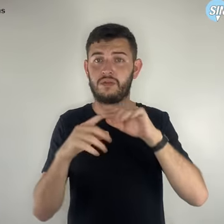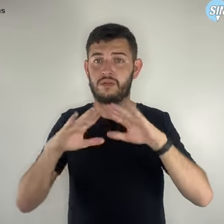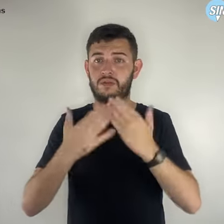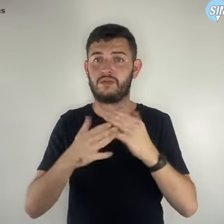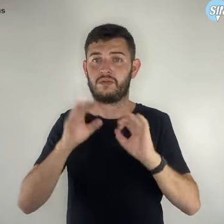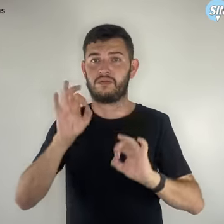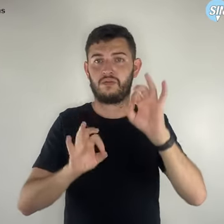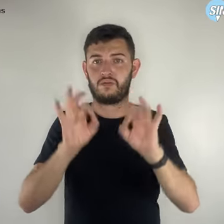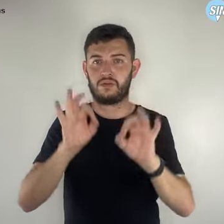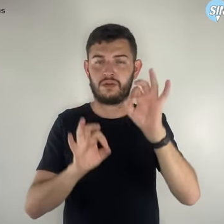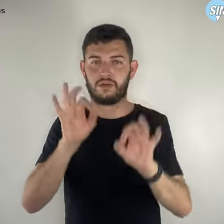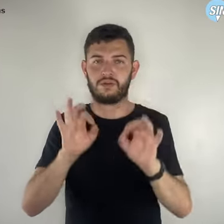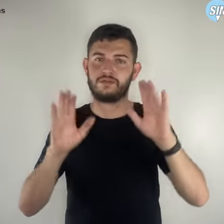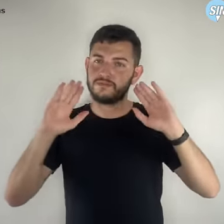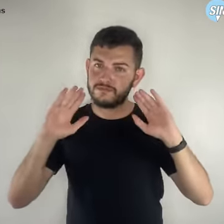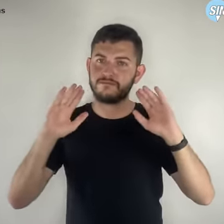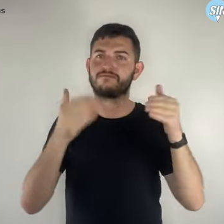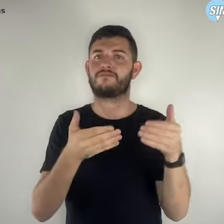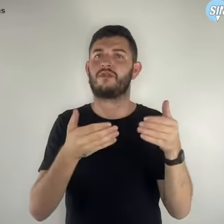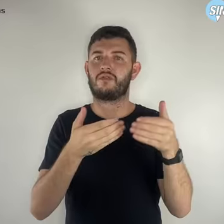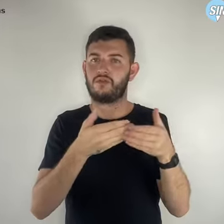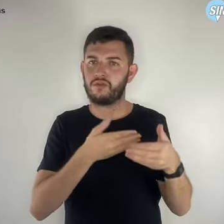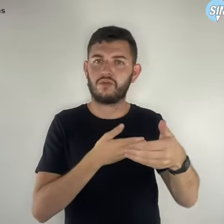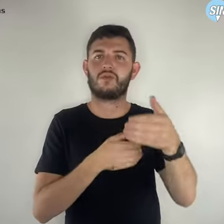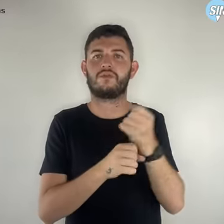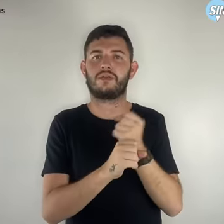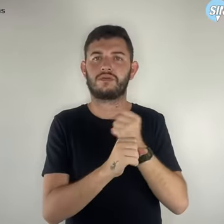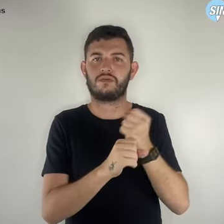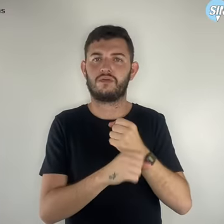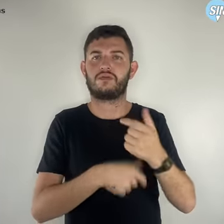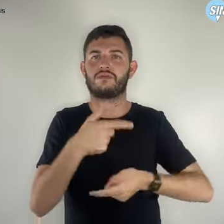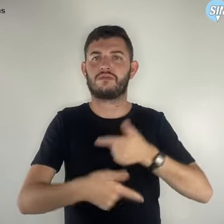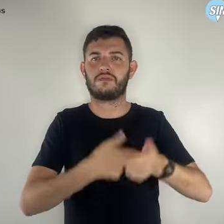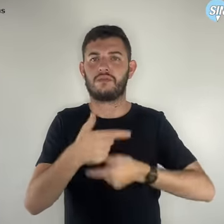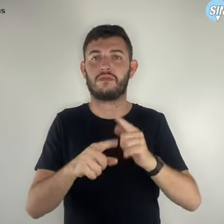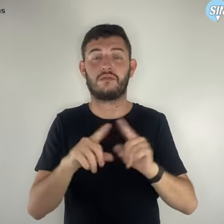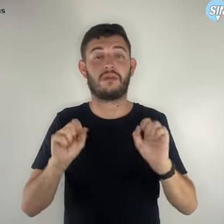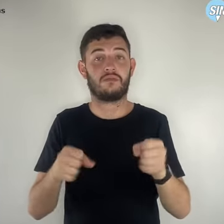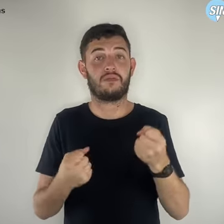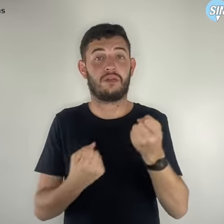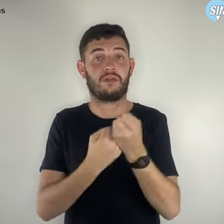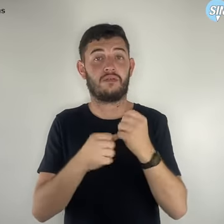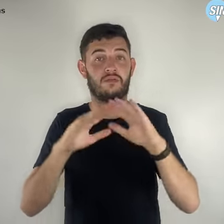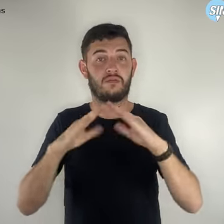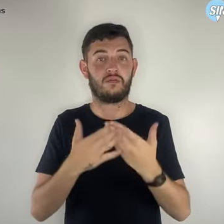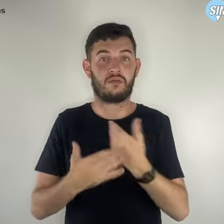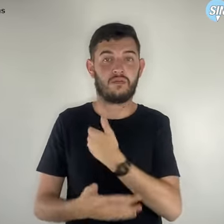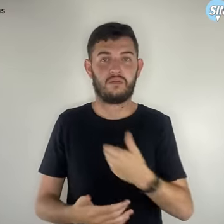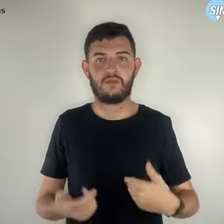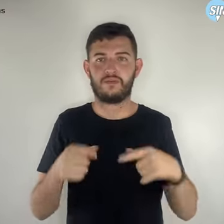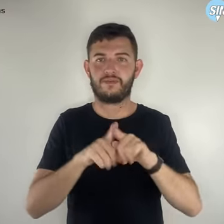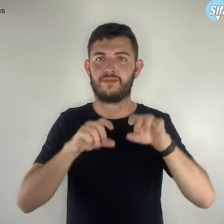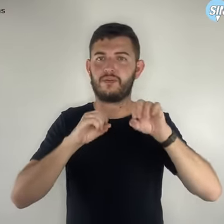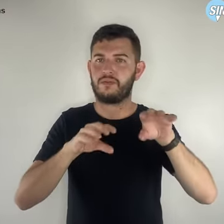para que as escolas se organizem, em especial, no começo do ano. Para defender a escola pública